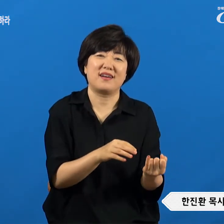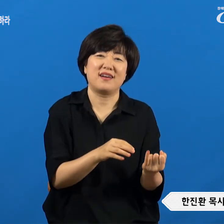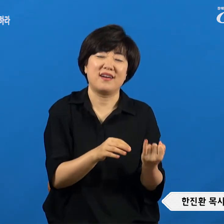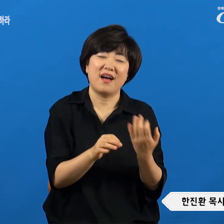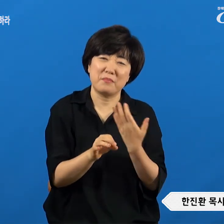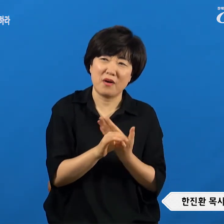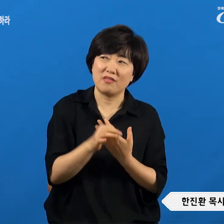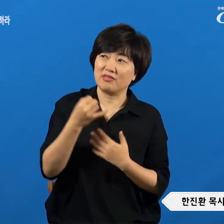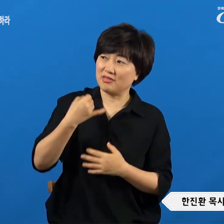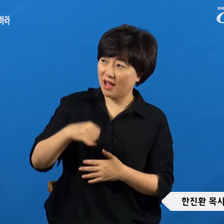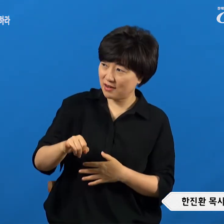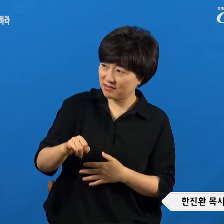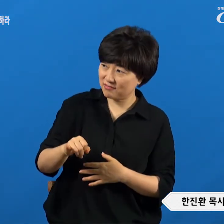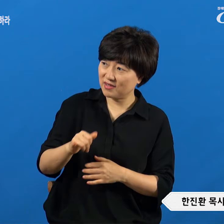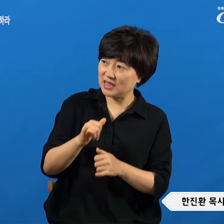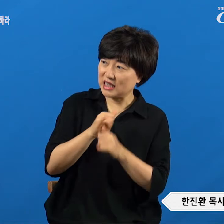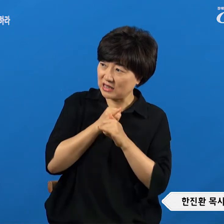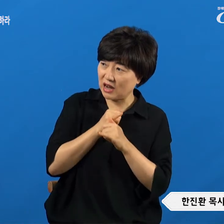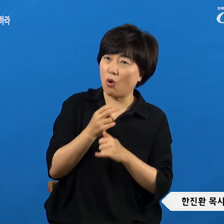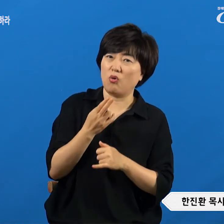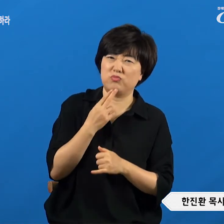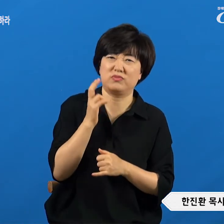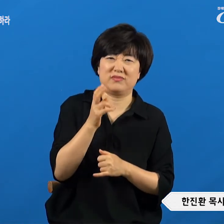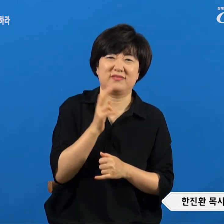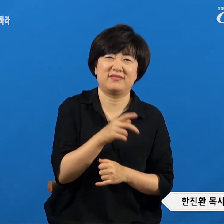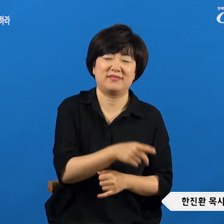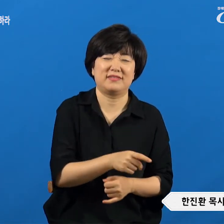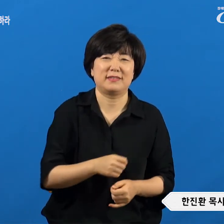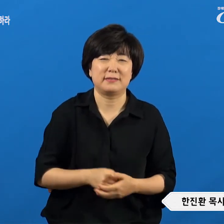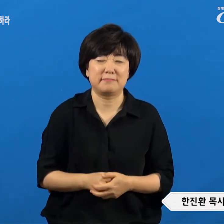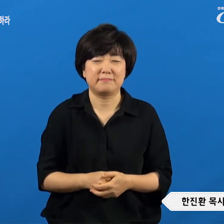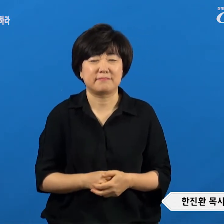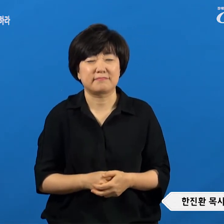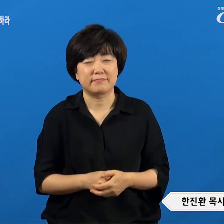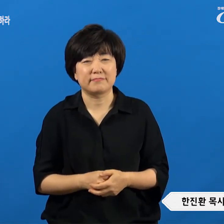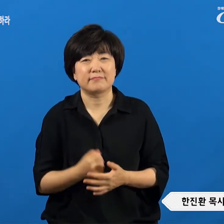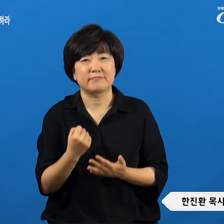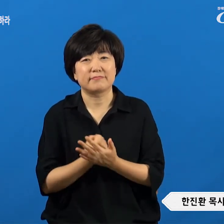아마 딸마저 자살해버리는 그런 일은 일어나지 않았을 것입니다.